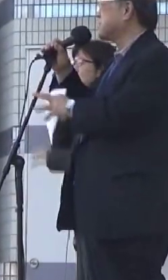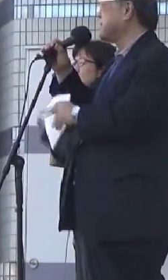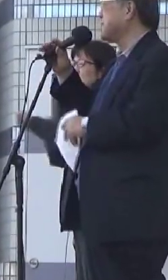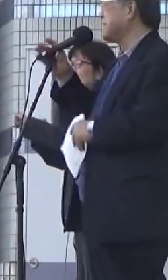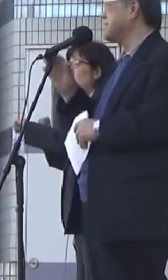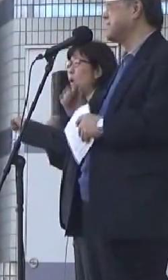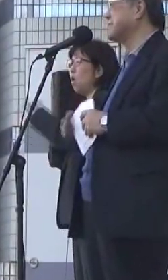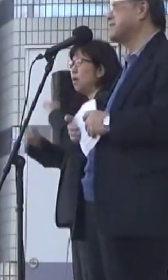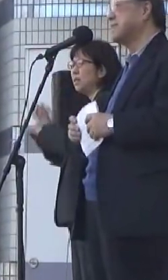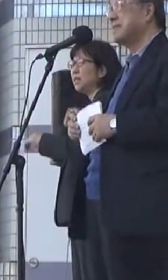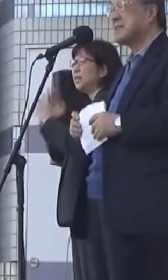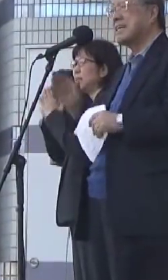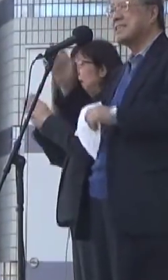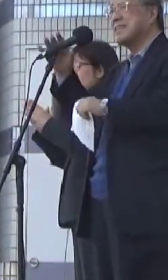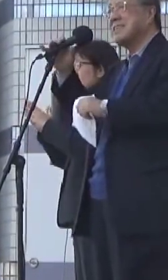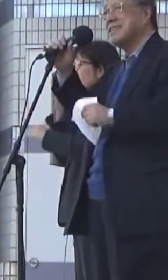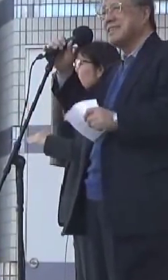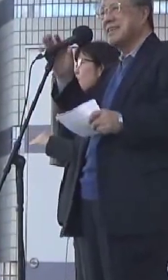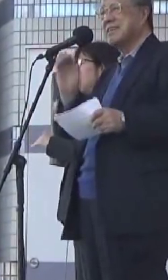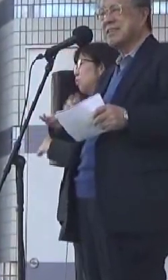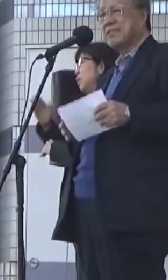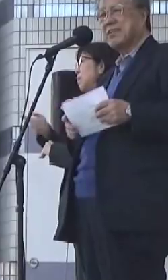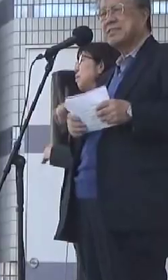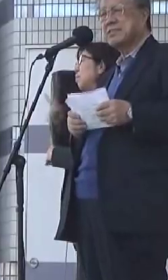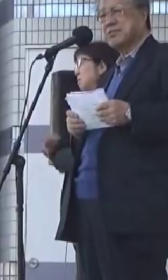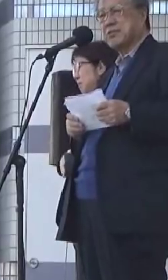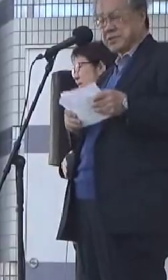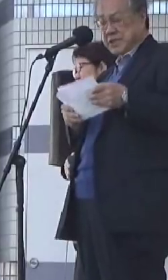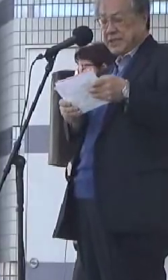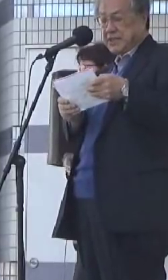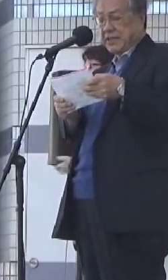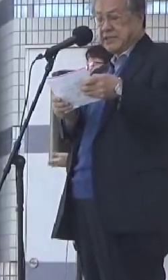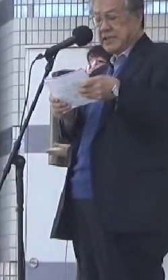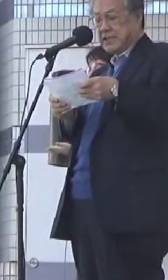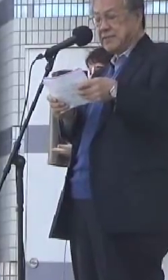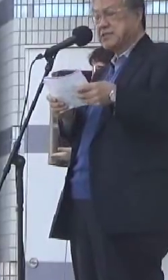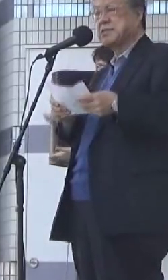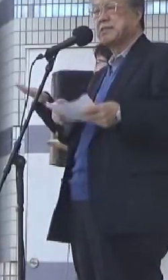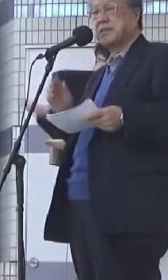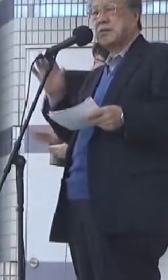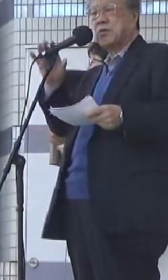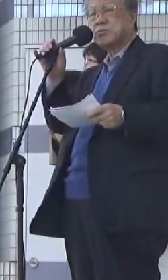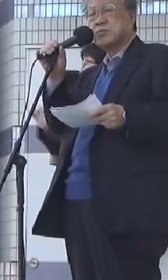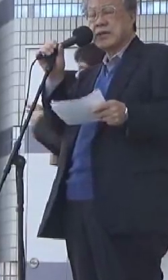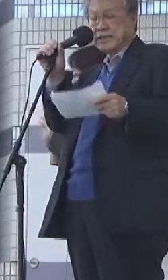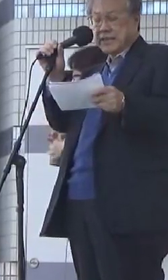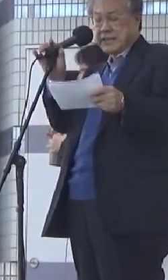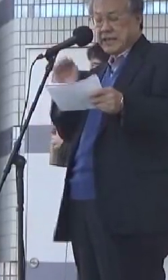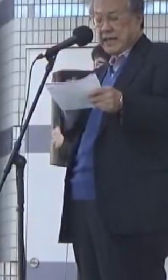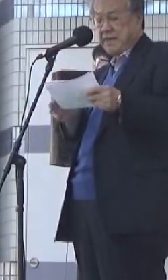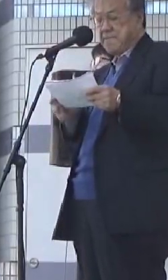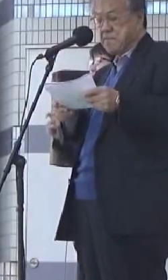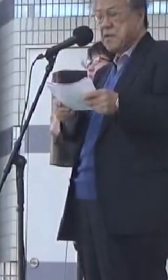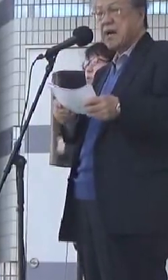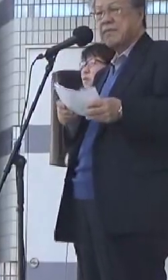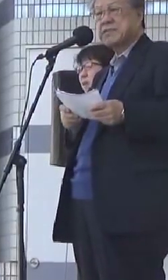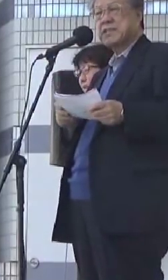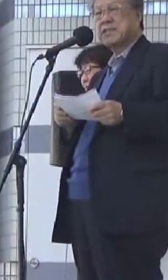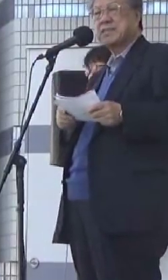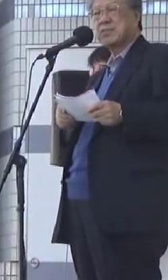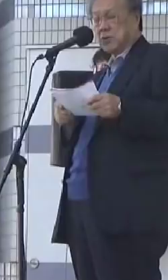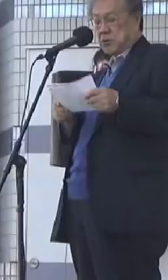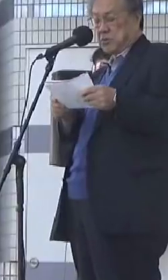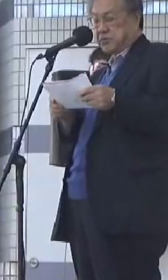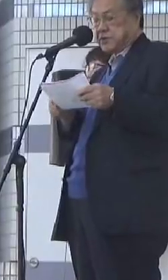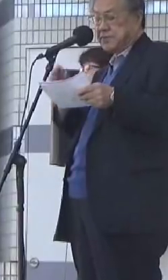会の福山であります。簡単に連帯の挨拶をさせていただきます。多くの方々が安